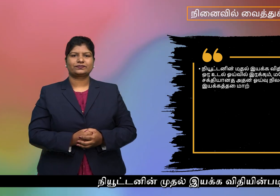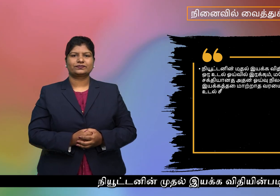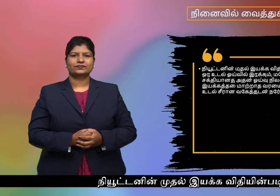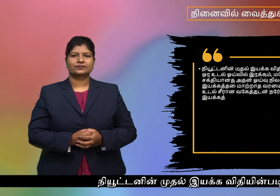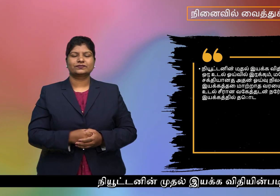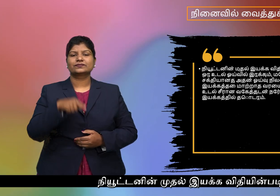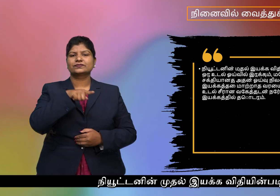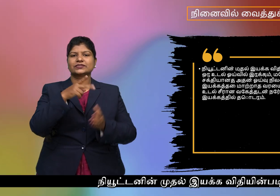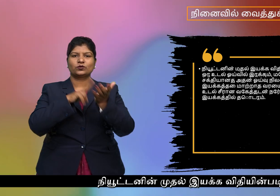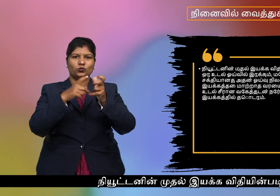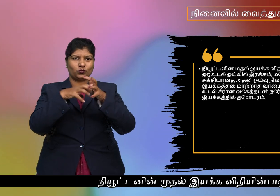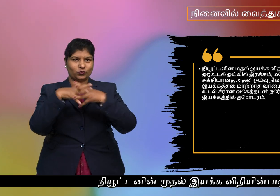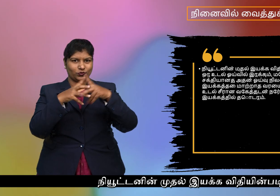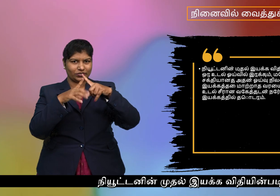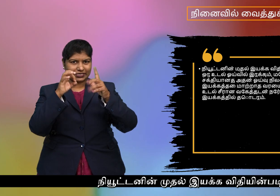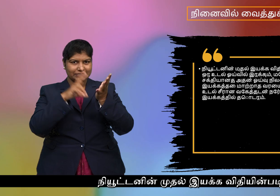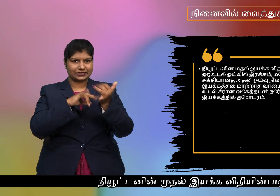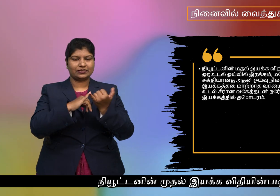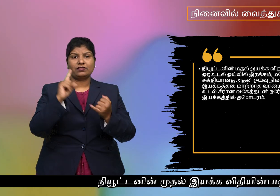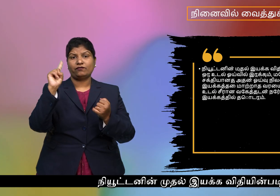நியூட்டனின் முதல் இயக்க விதியின்படி